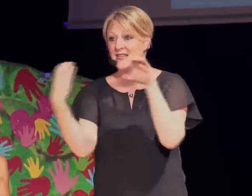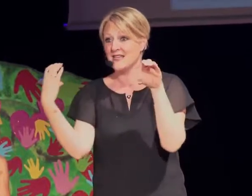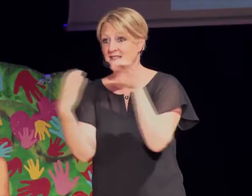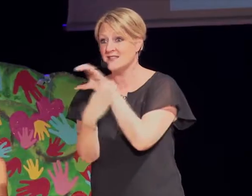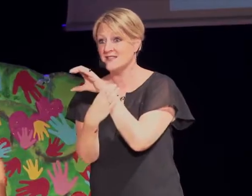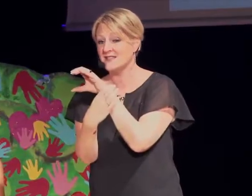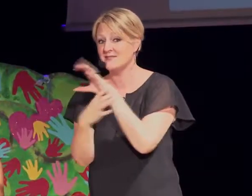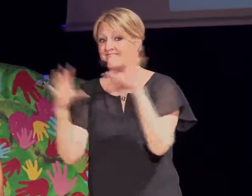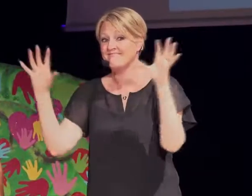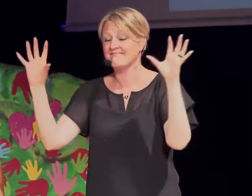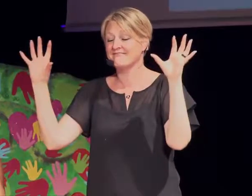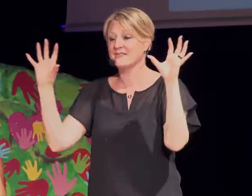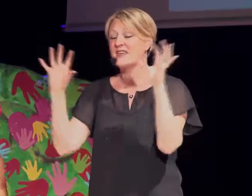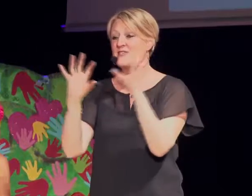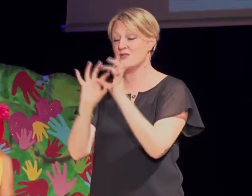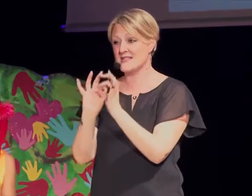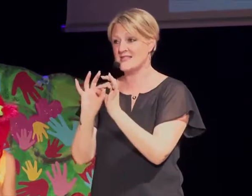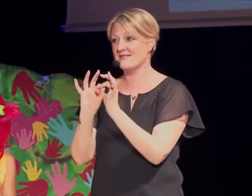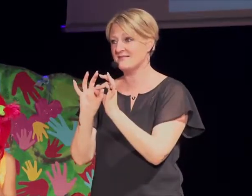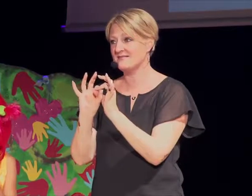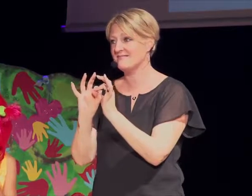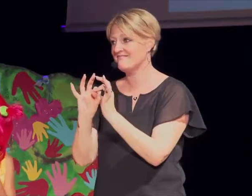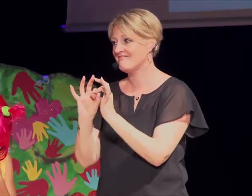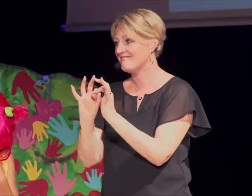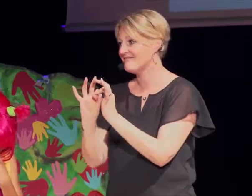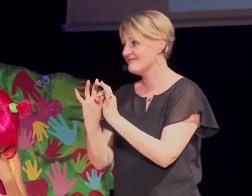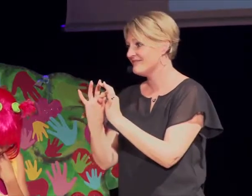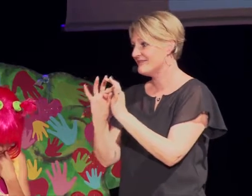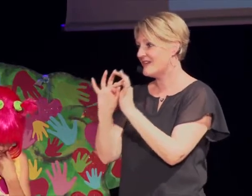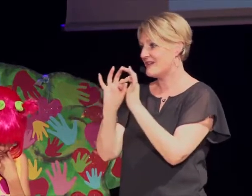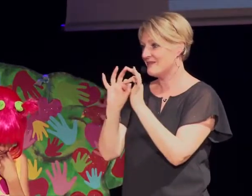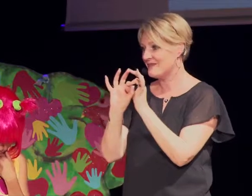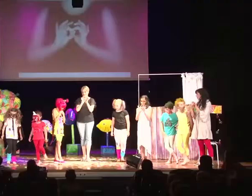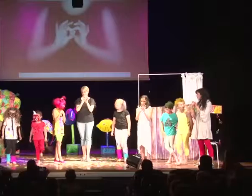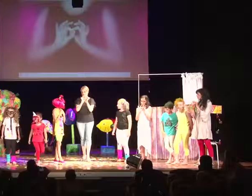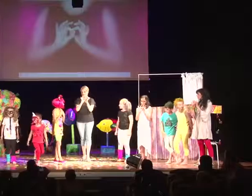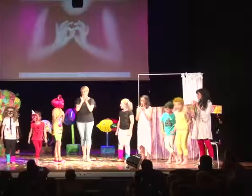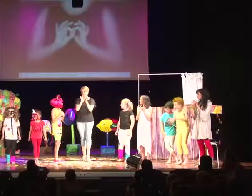communiquent et s'unissent. Mais va.